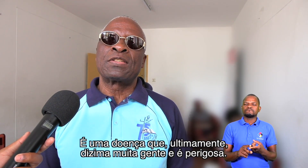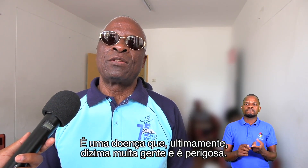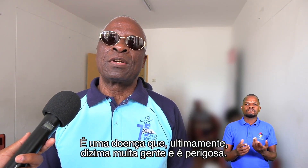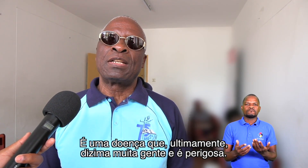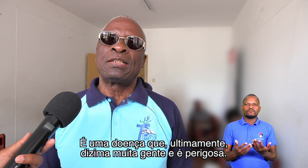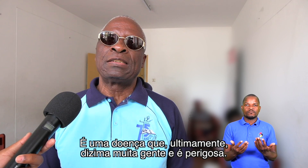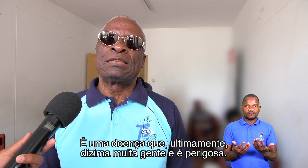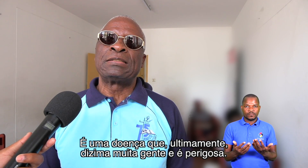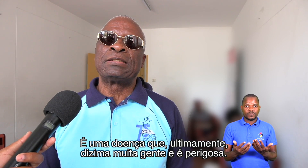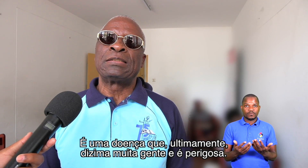Sendo ela